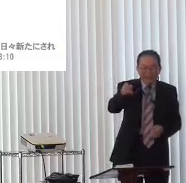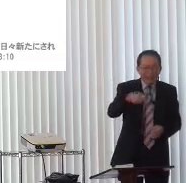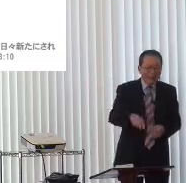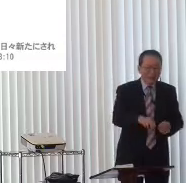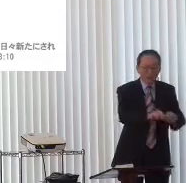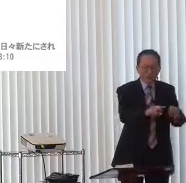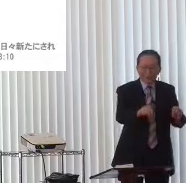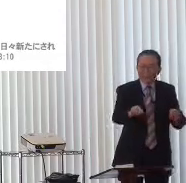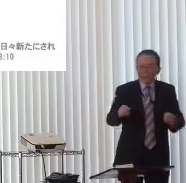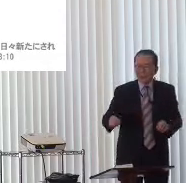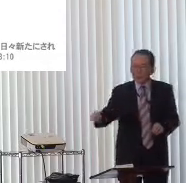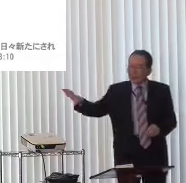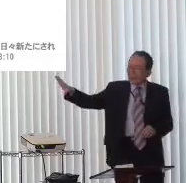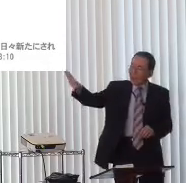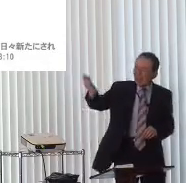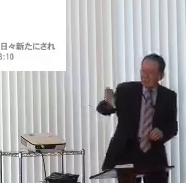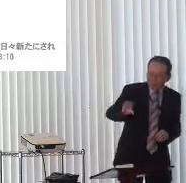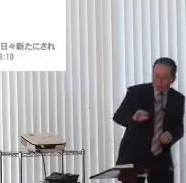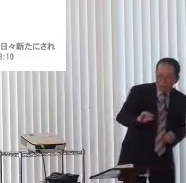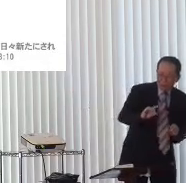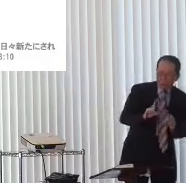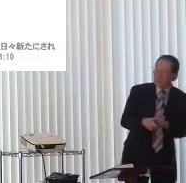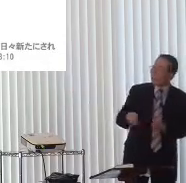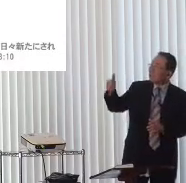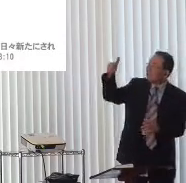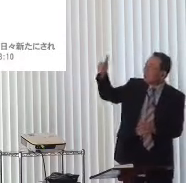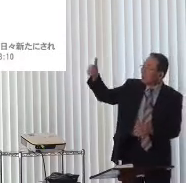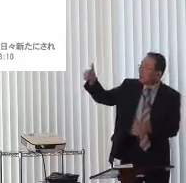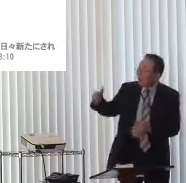まさに主と格闘したというお話がありますね、